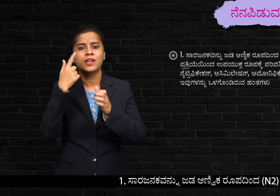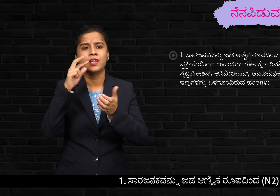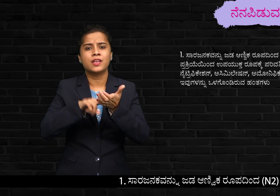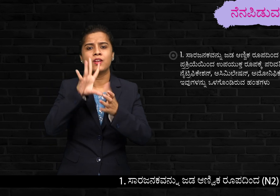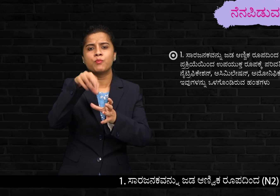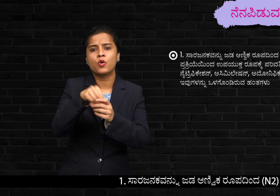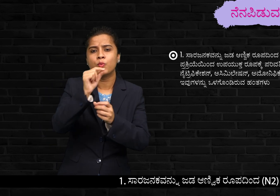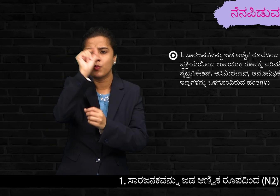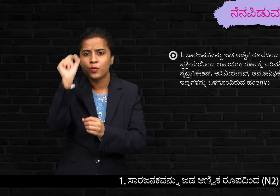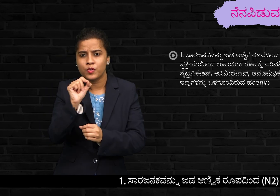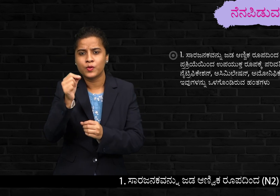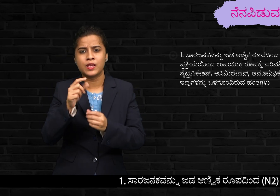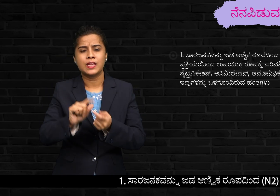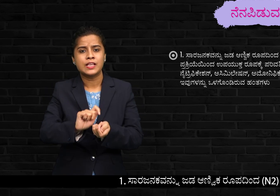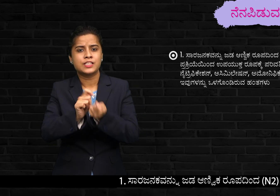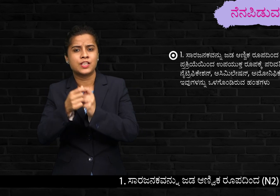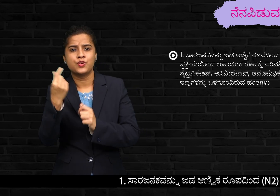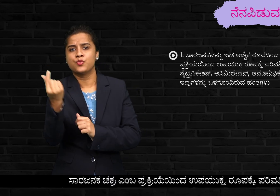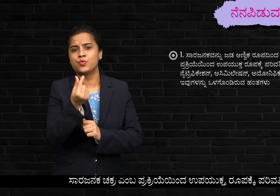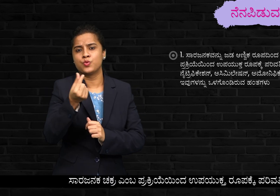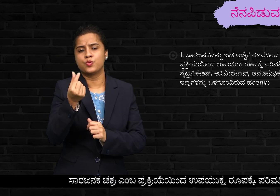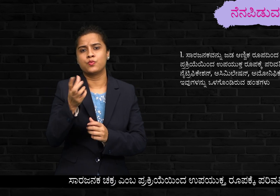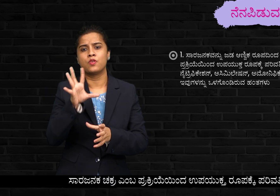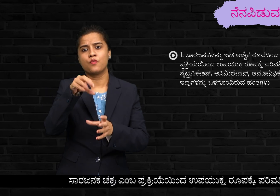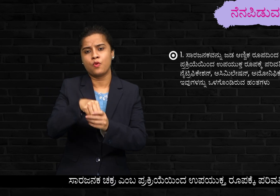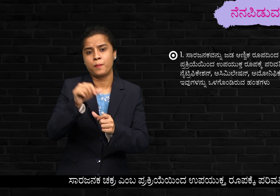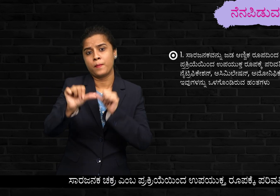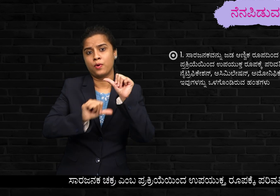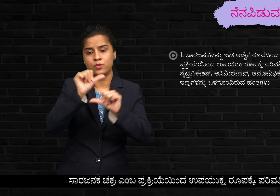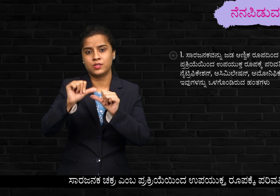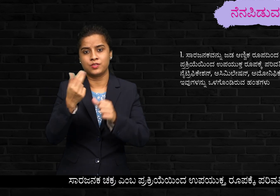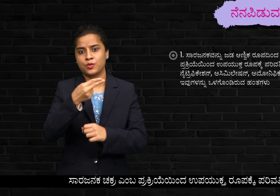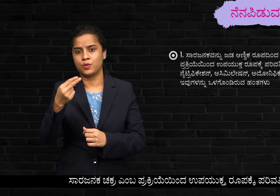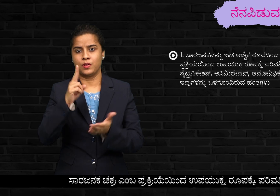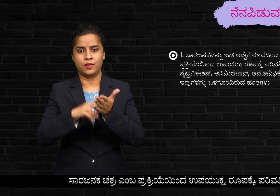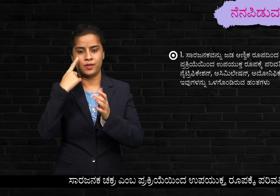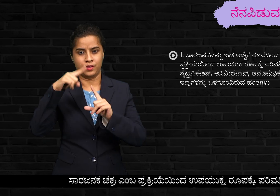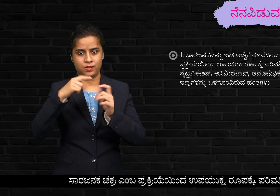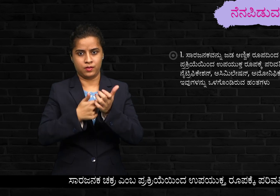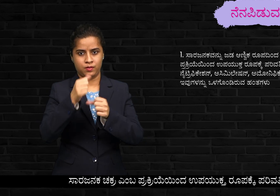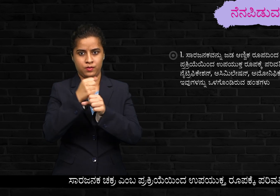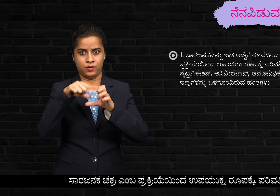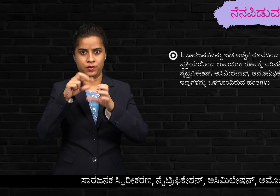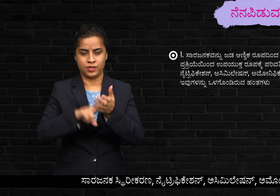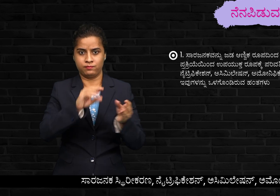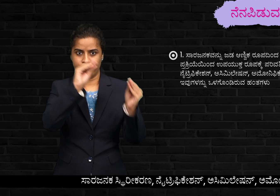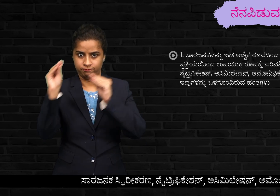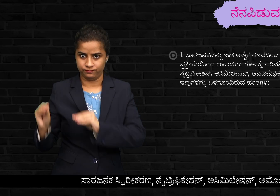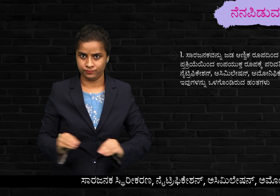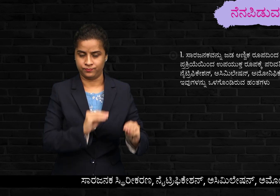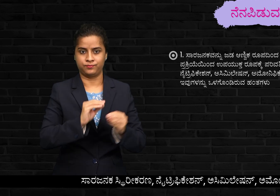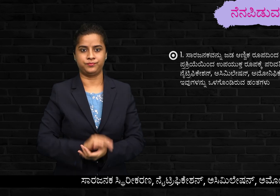ಸಾರಜನಕವನ್ನು ಜಡ ಆಣ್ವಿಕ ರೂಪದಿಂದ A2 ಸಾರಜನಕ ಚಕ್ರ ಎಂಬ ಪ್ರತಿಕ್ರಿಯೆಯಿಂದ ಉಪಯುಕ್ತ ರೂಪಕ್ಕೆ ಪರಿವರ್ತಿಸಲಾಗುತ್ತದೆ.